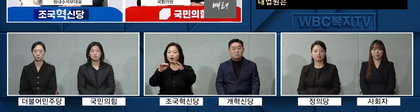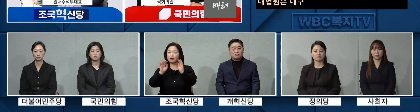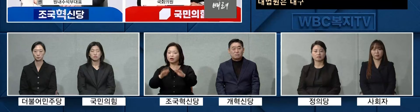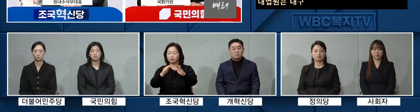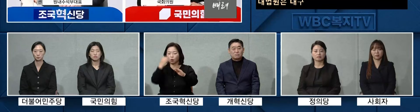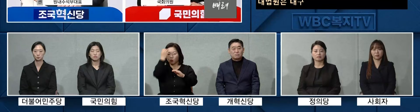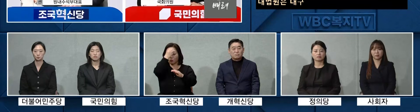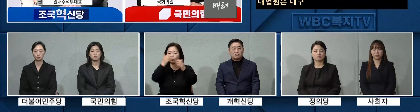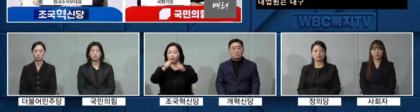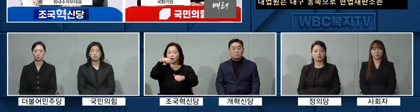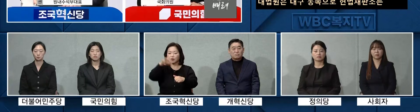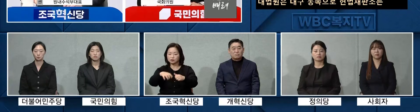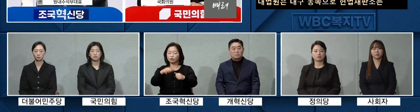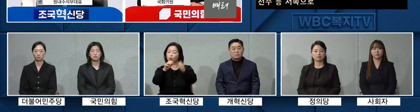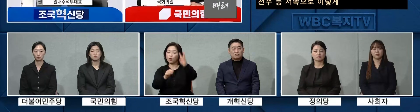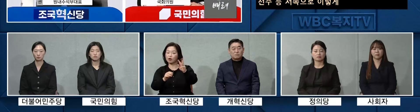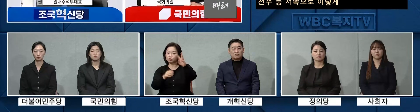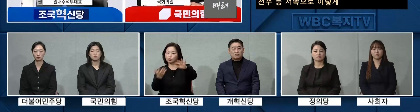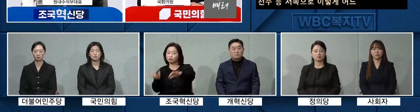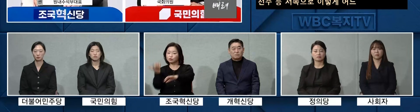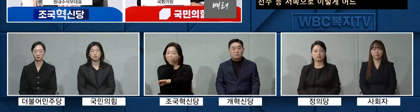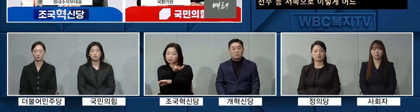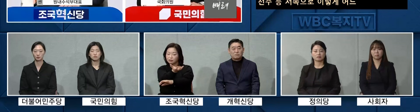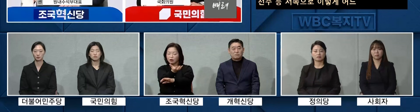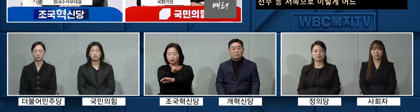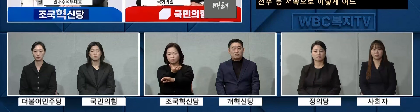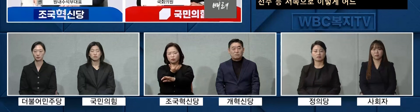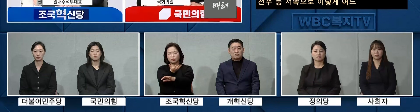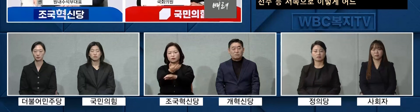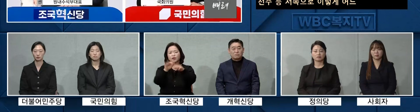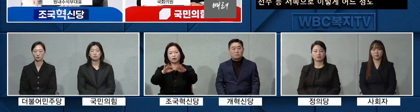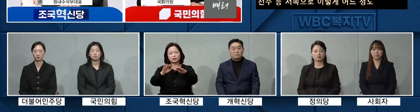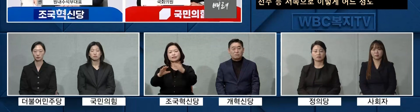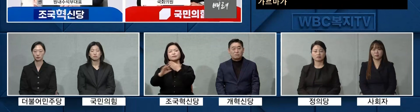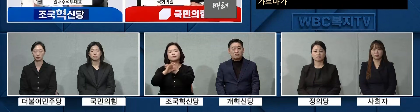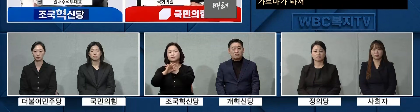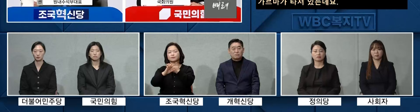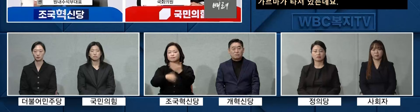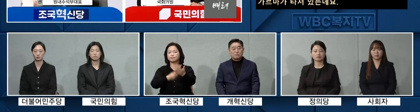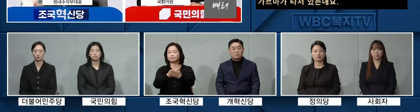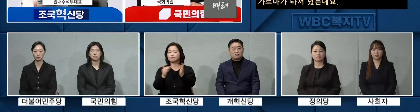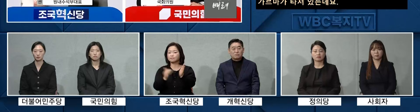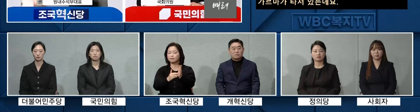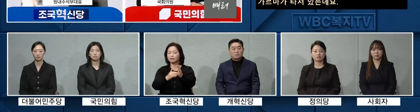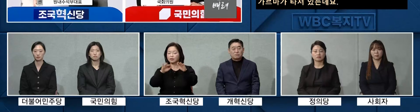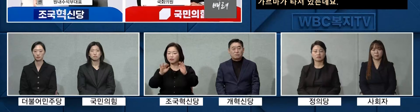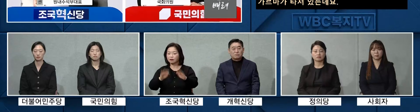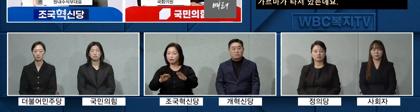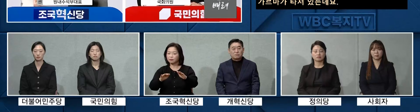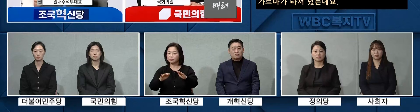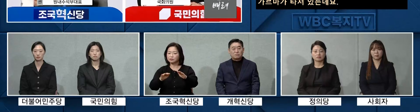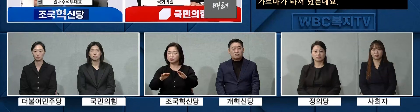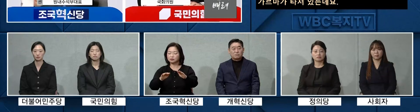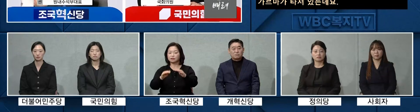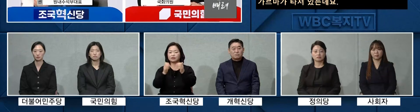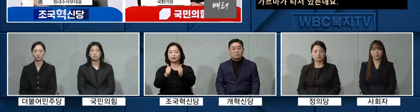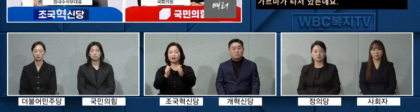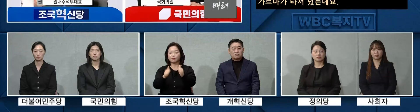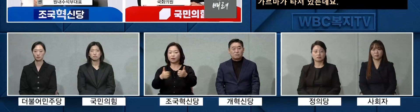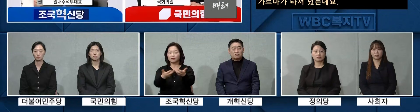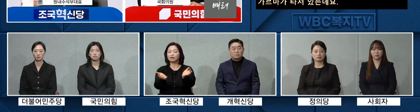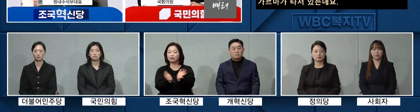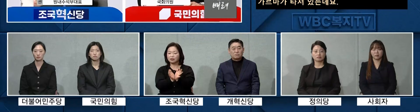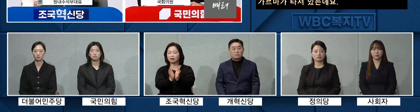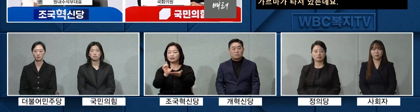어느 정도 가르마가 이게 좀 타져 있는데요. 이 대법원 이 사법기관의